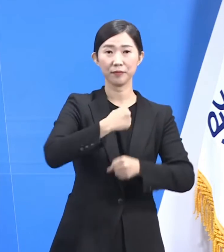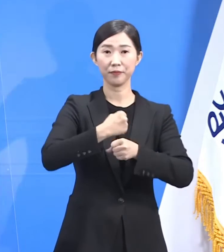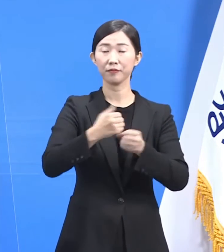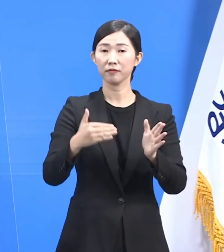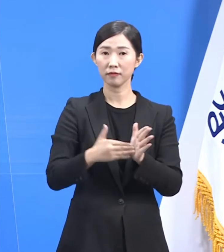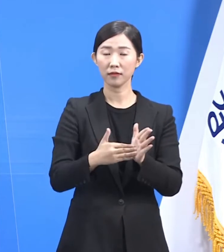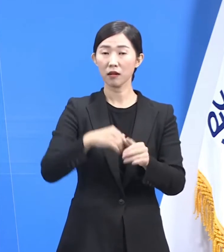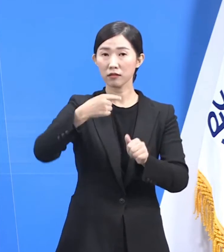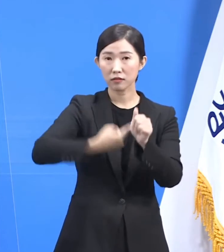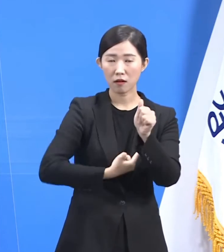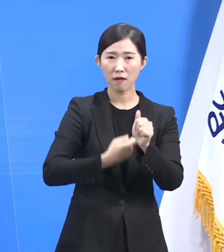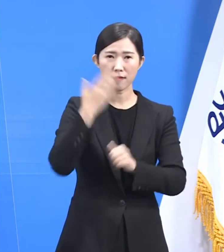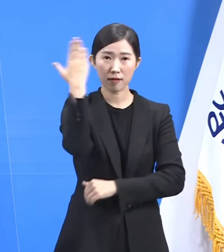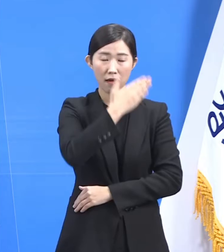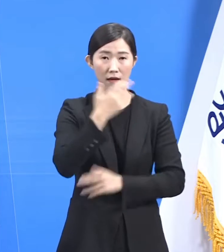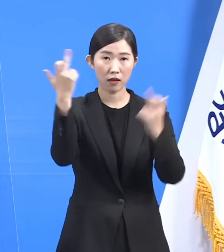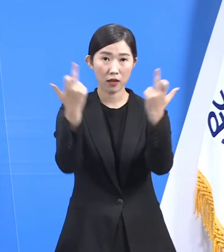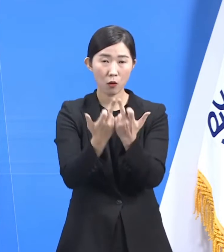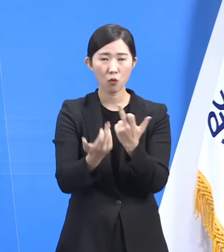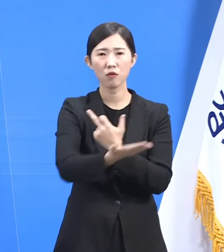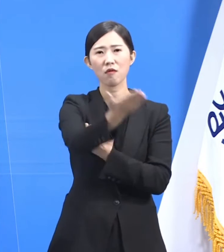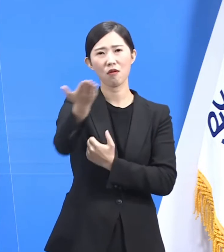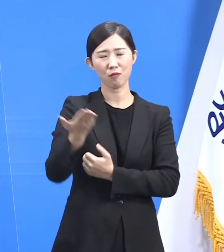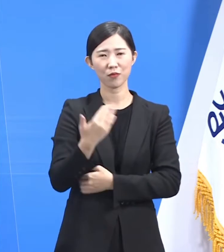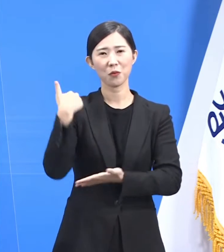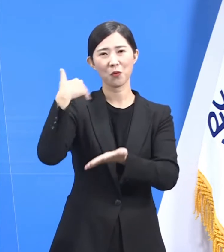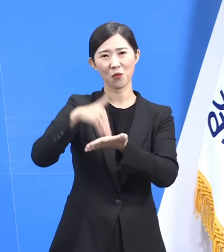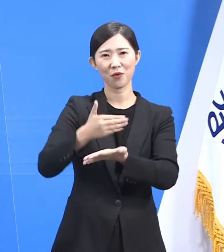우리 도민들의 품으로 돌려드렸습니다.